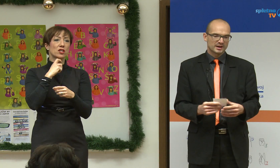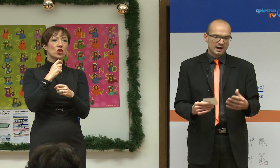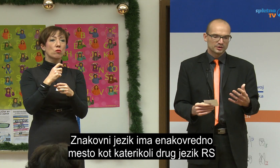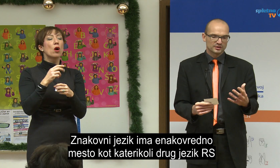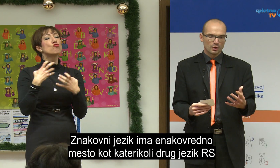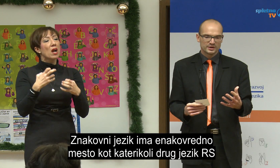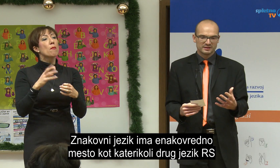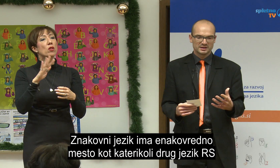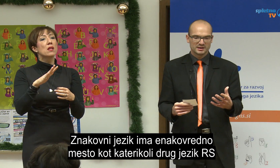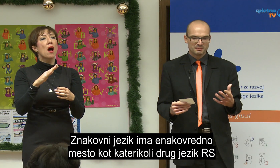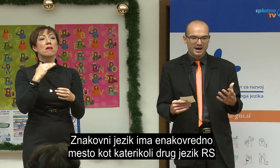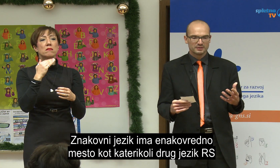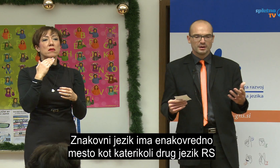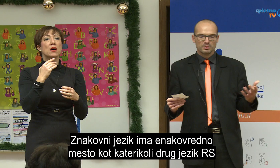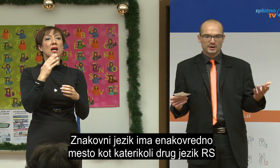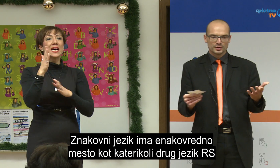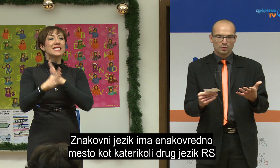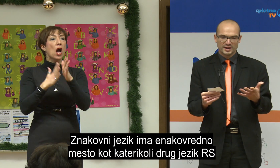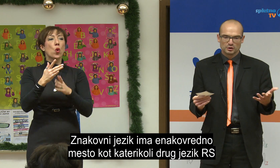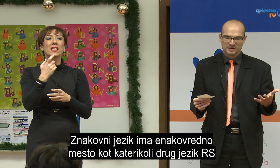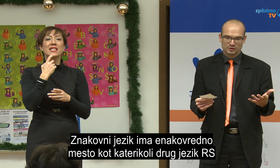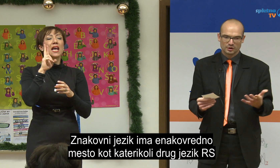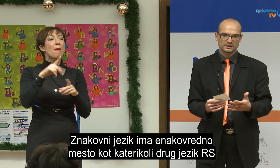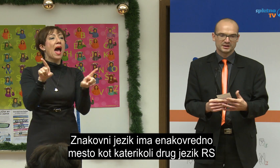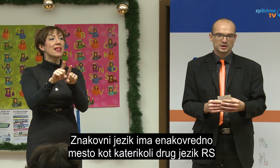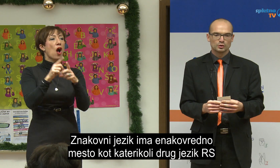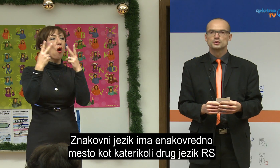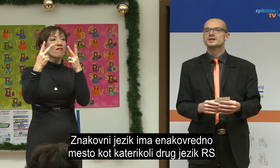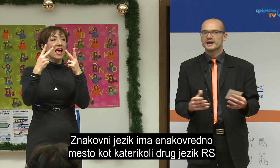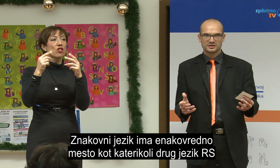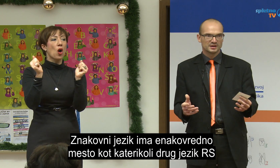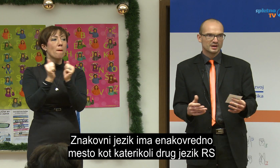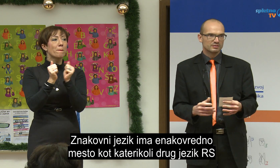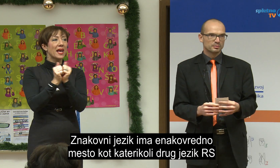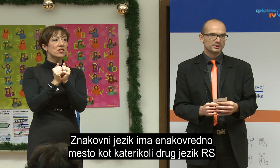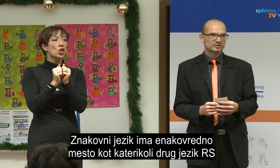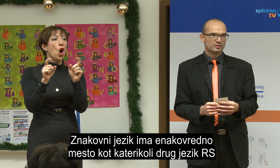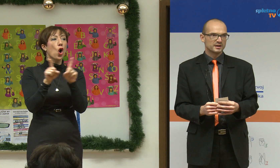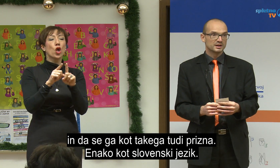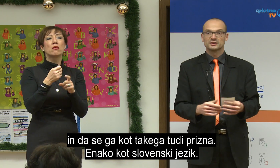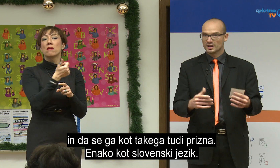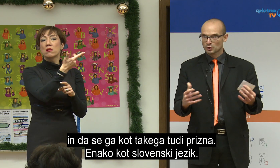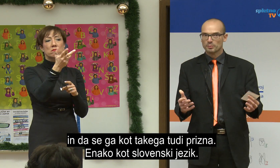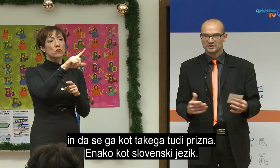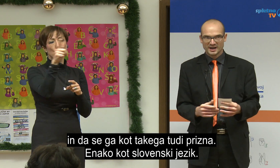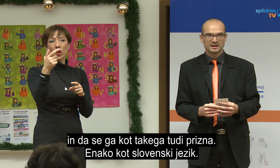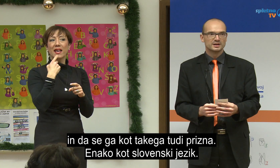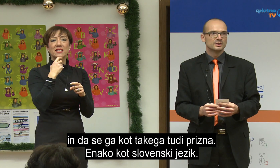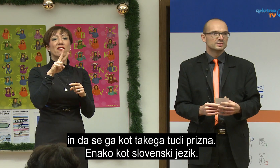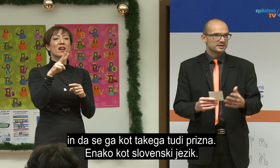Vsekakor, da znakovni jezik ima enakovredno mesto kot katerikoli drugi jezik v Republiki Sloveniji, ki se ga tako prizna. Z tega